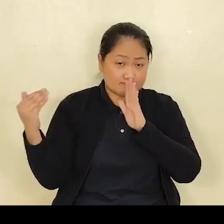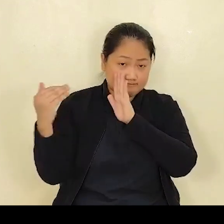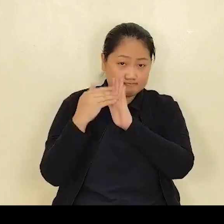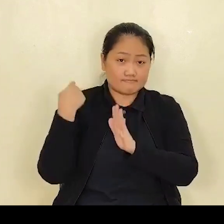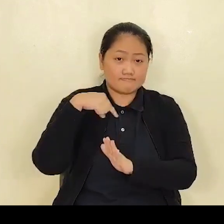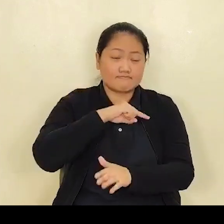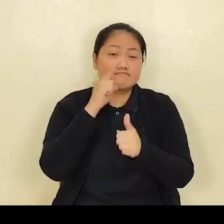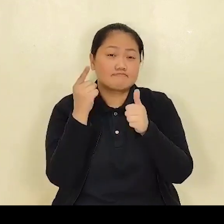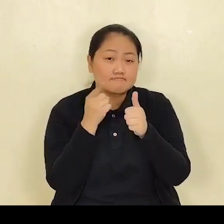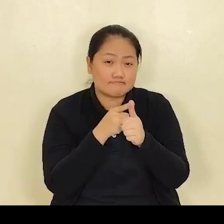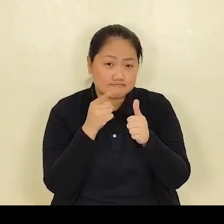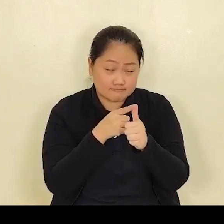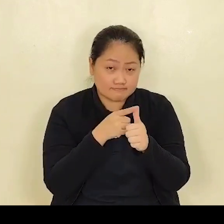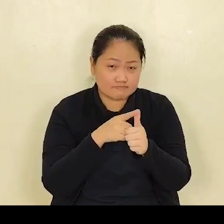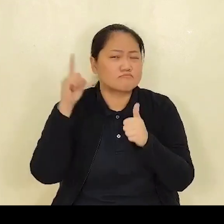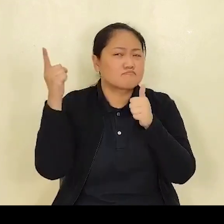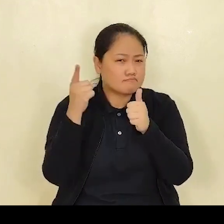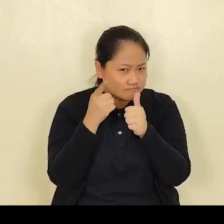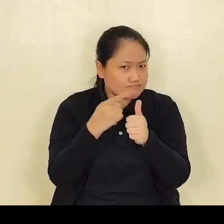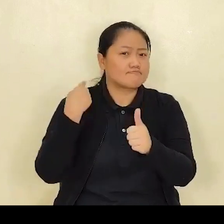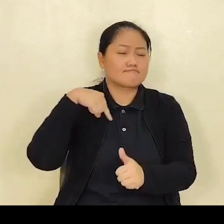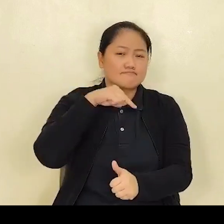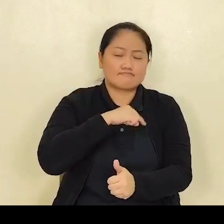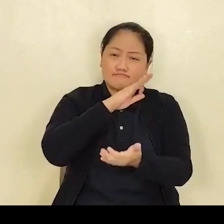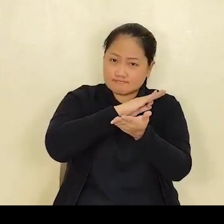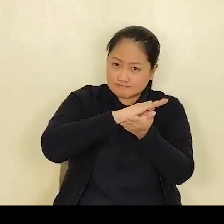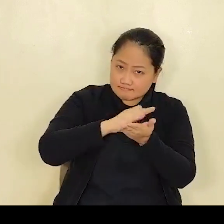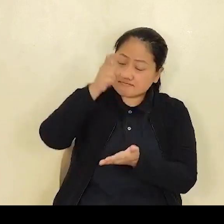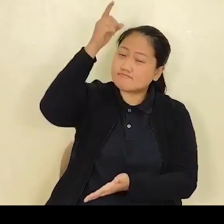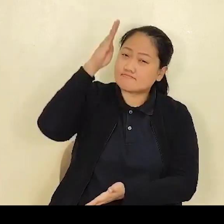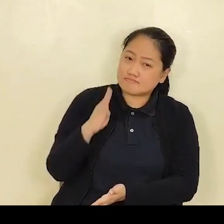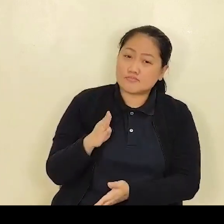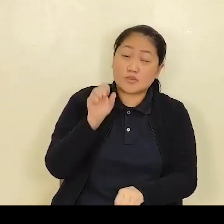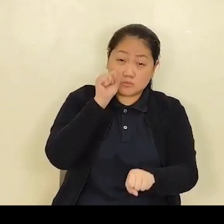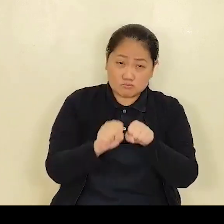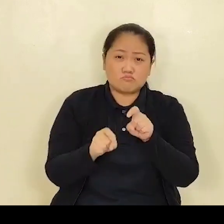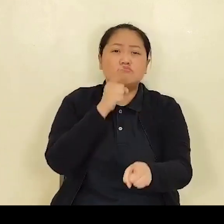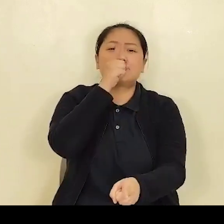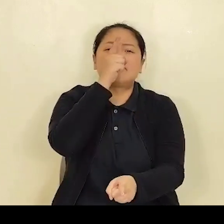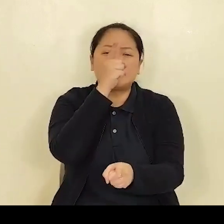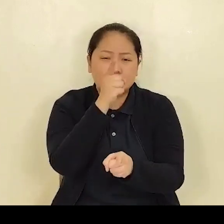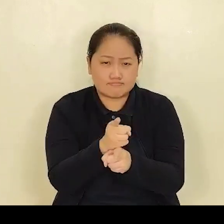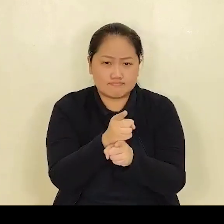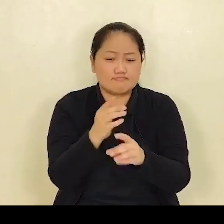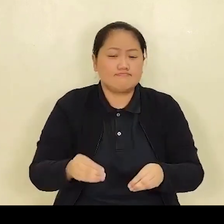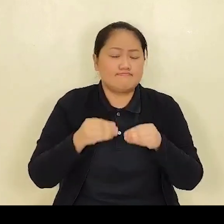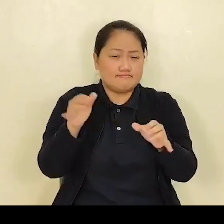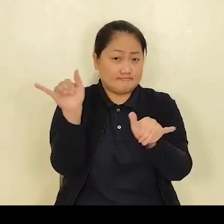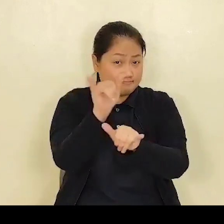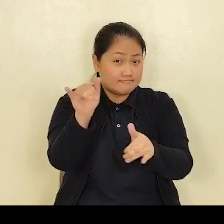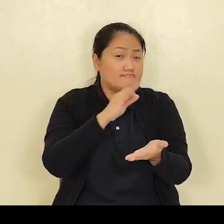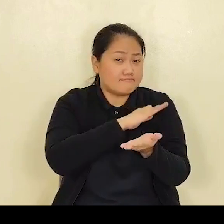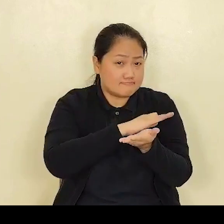Una tayong pinatawad ng Diyos, kaya marapat lamang na igawad natin ang pagpapatawad sa mga